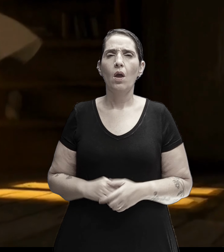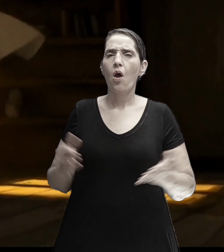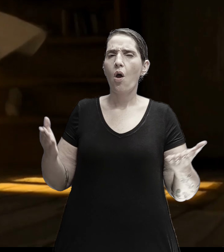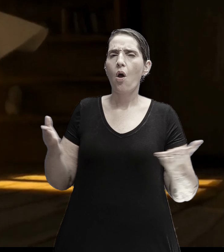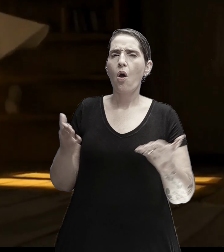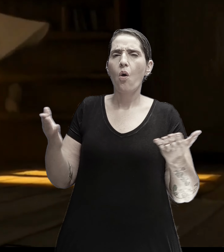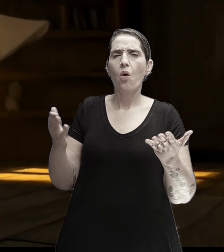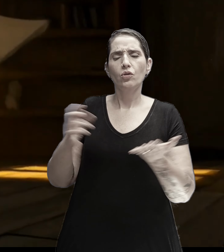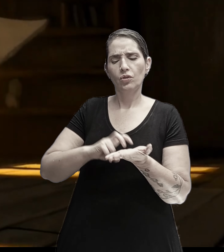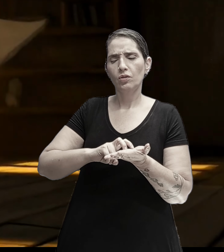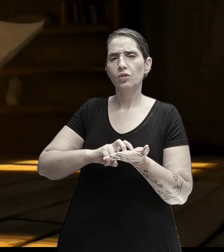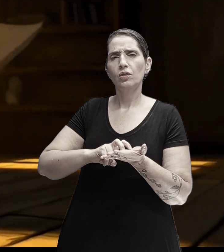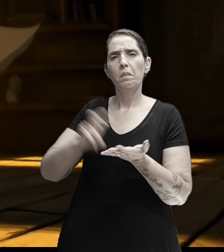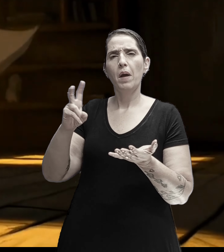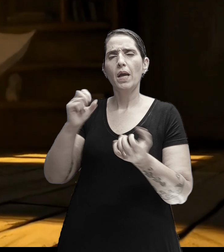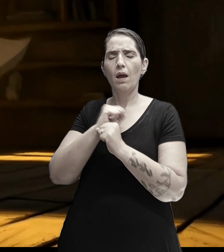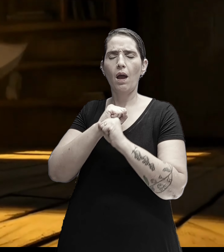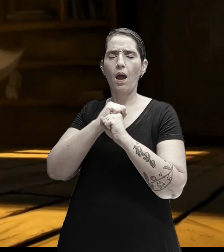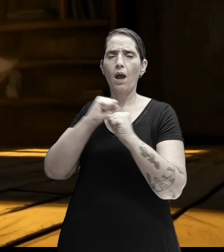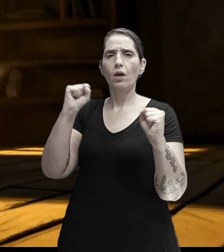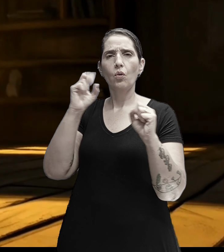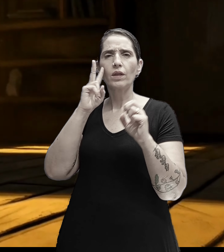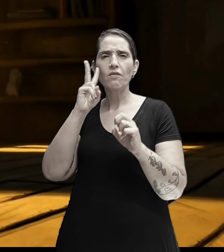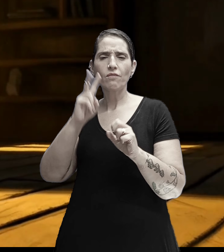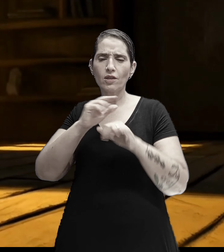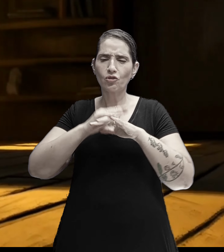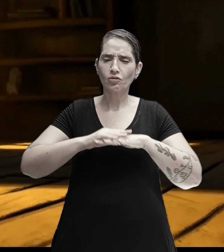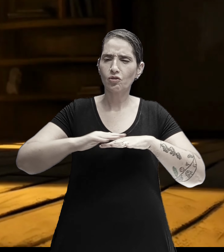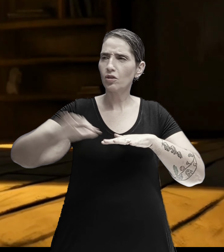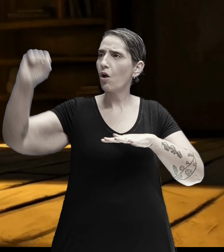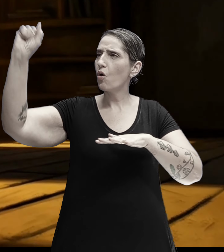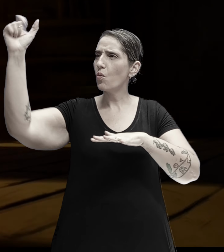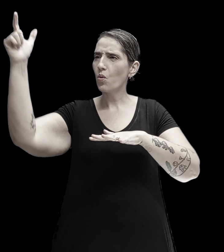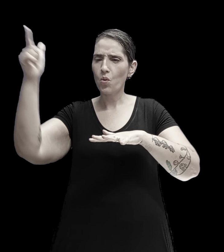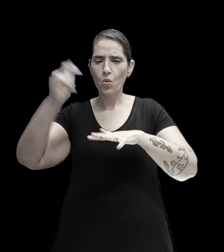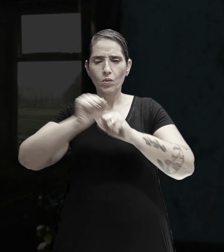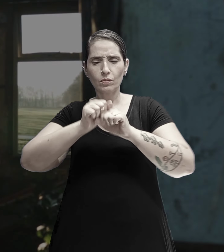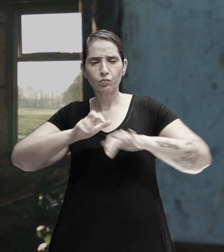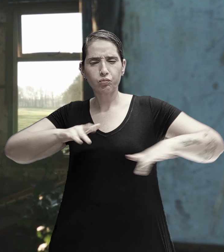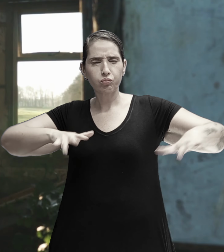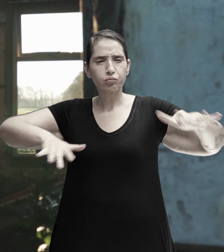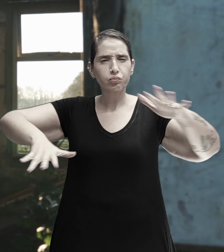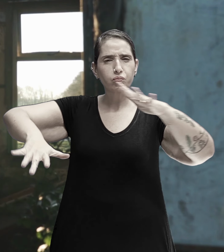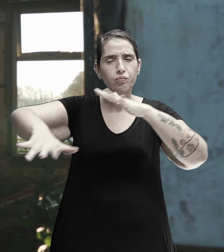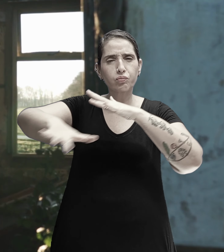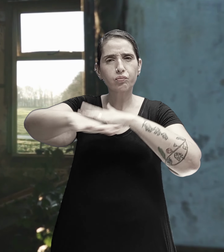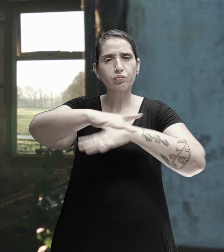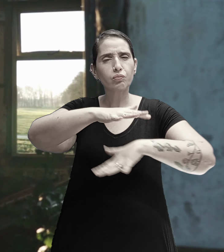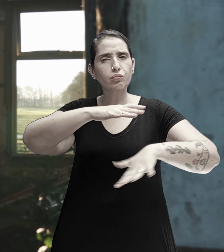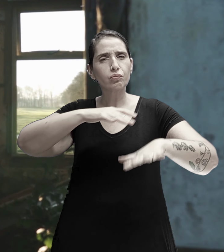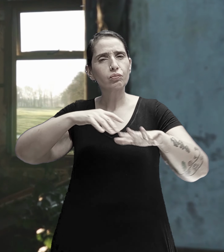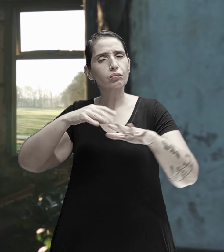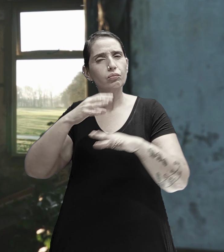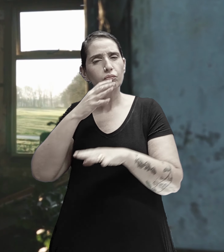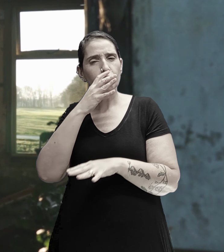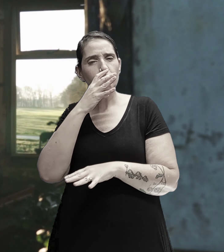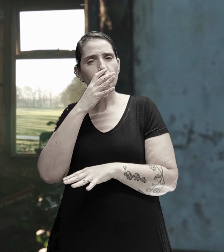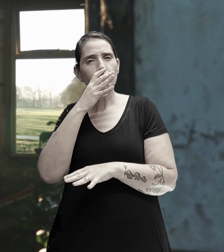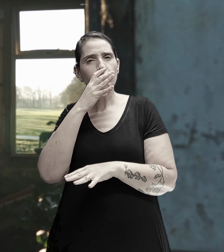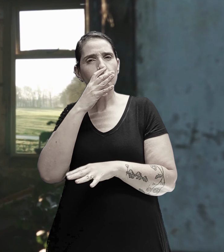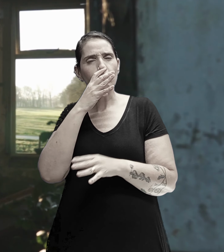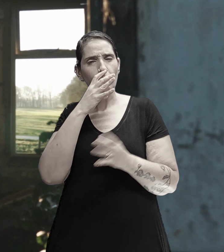Hoje acordei com a luz dançando em silêncio sobre a madeira do chão. E por um instante que